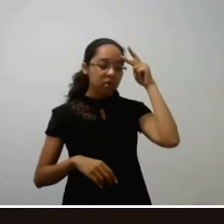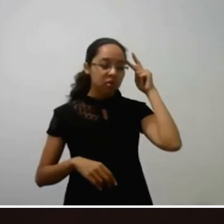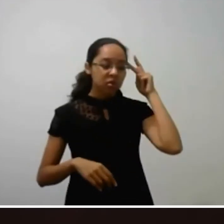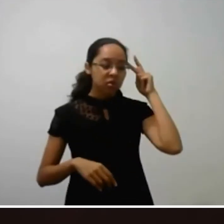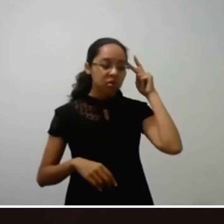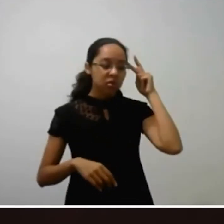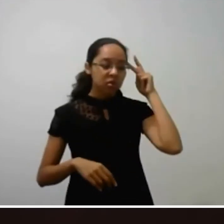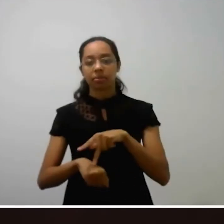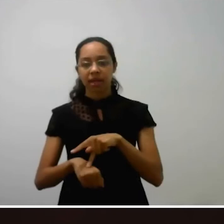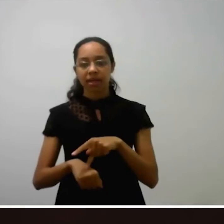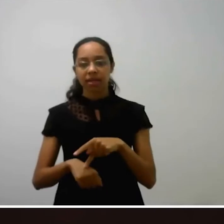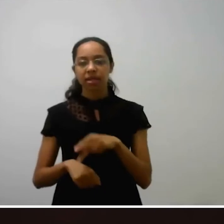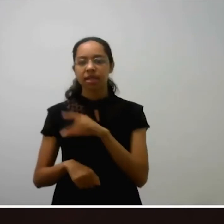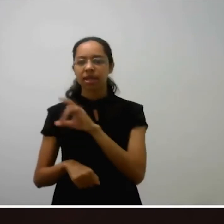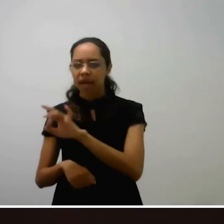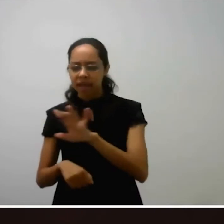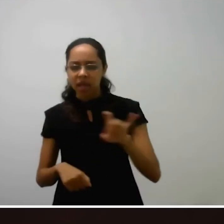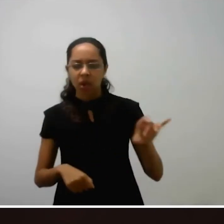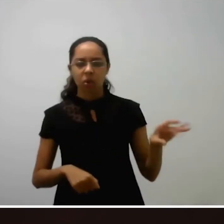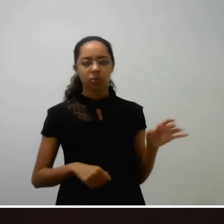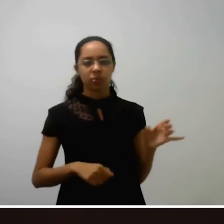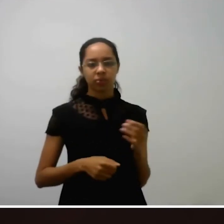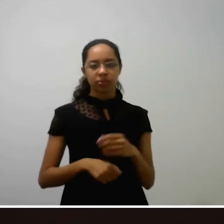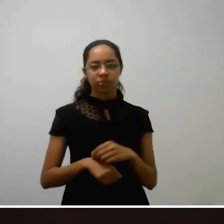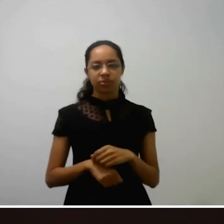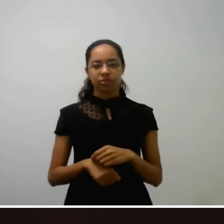chegando aos vales de Piemonte,